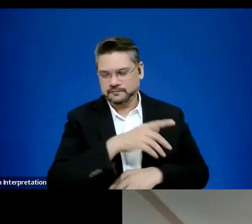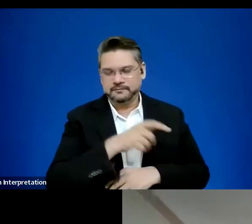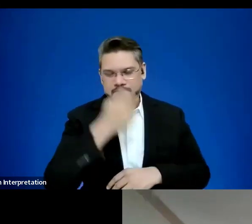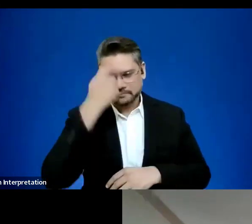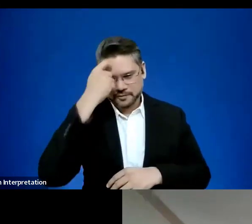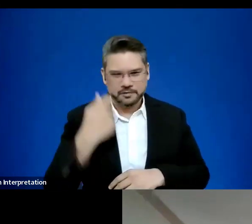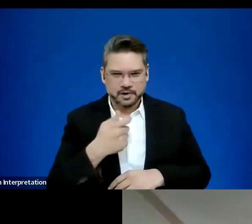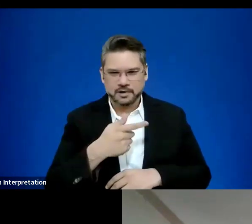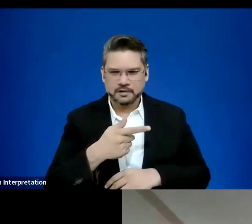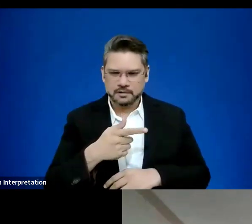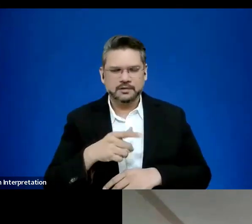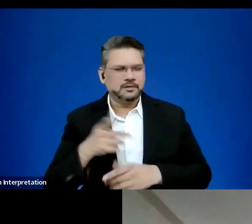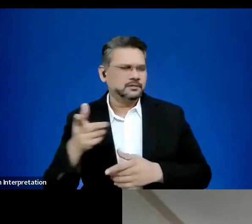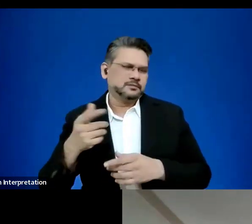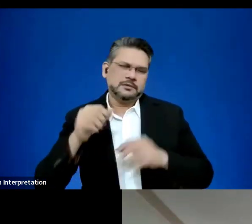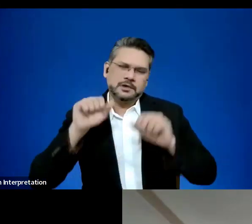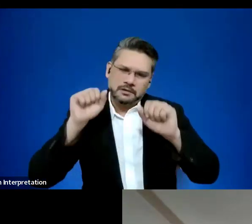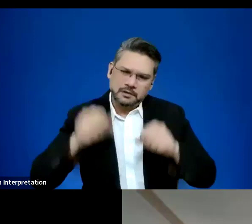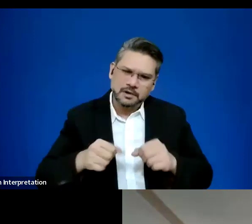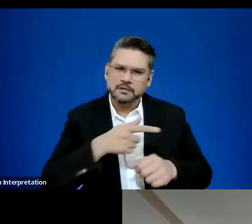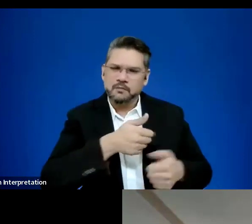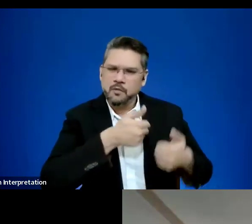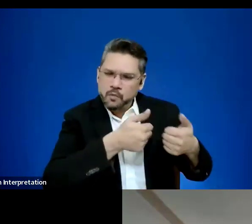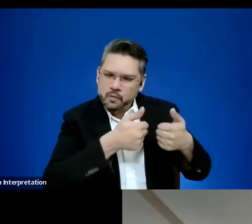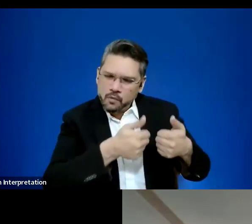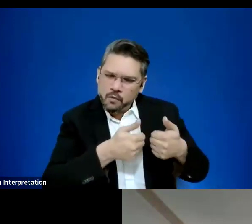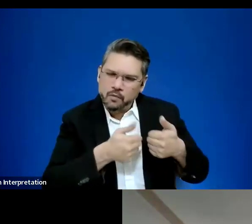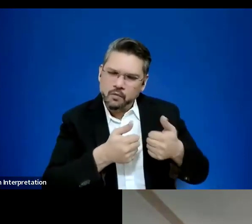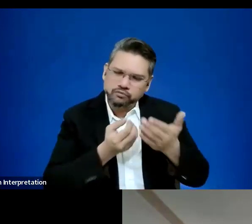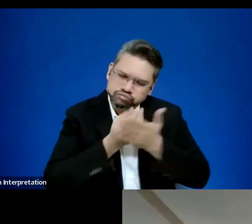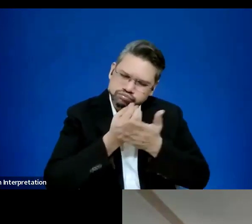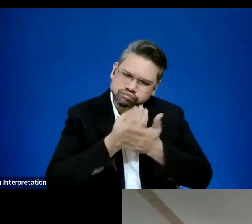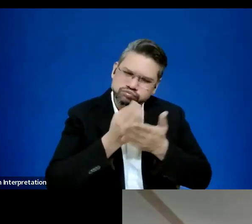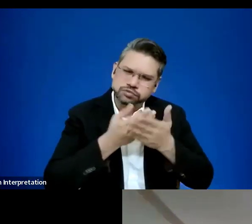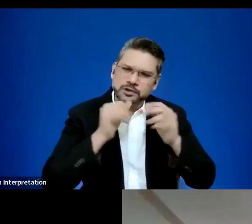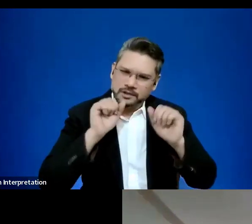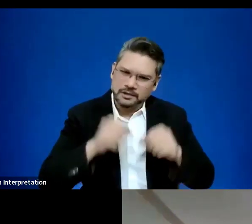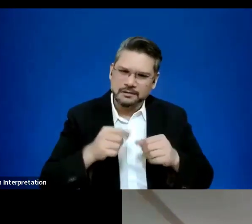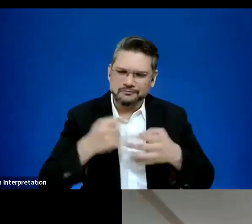但是呢，我们越去多谈论他，